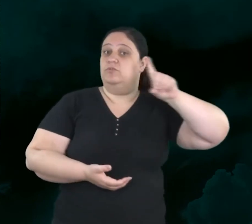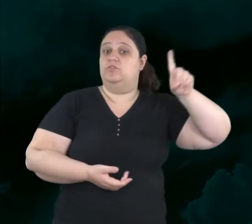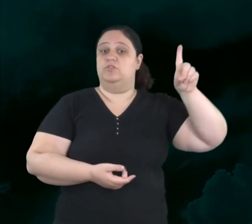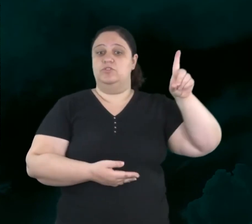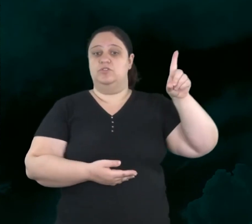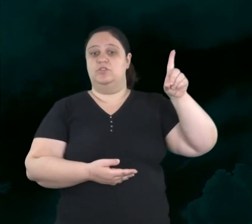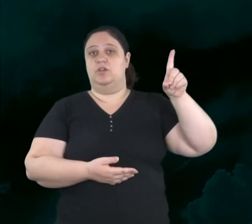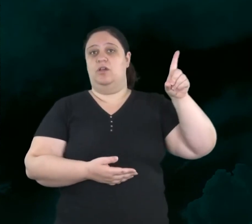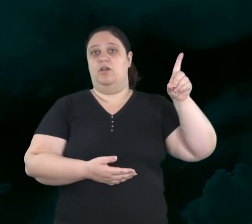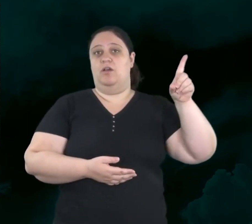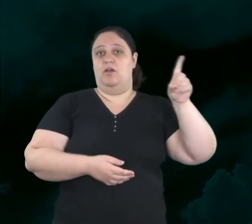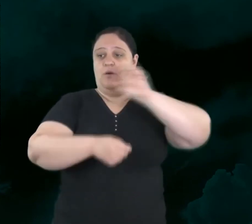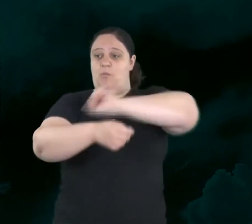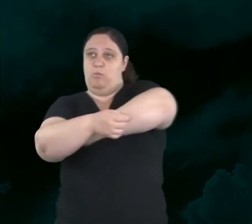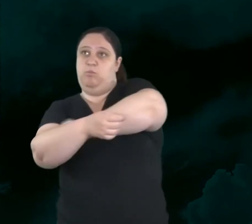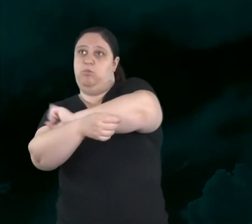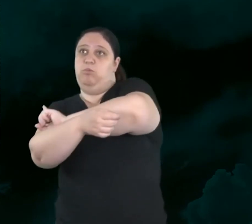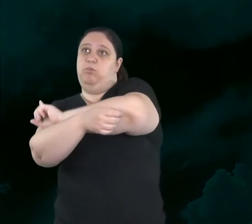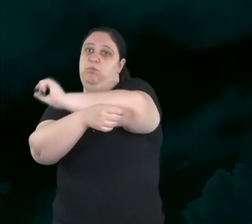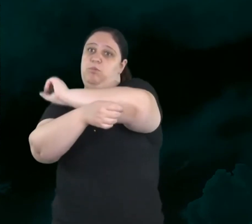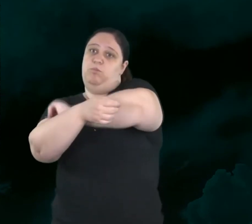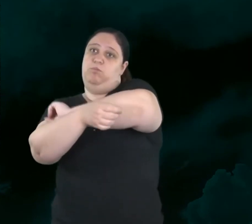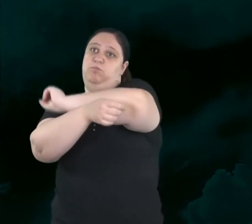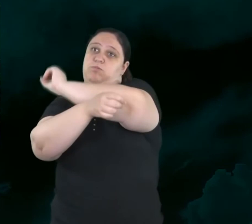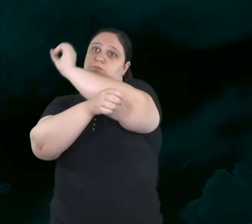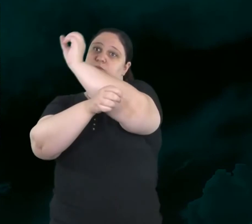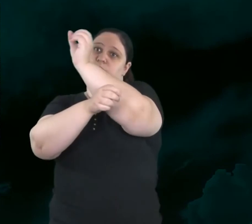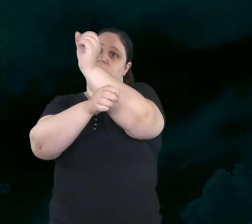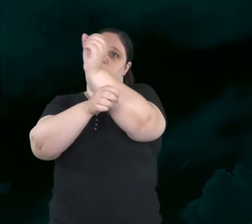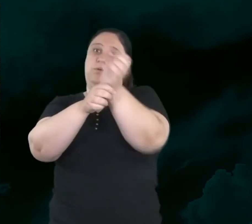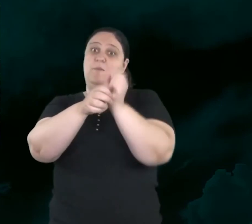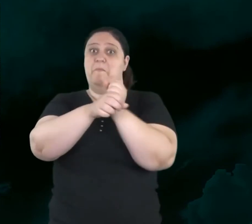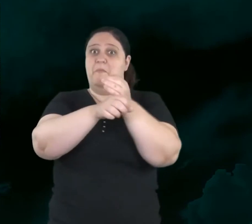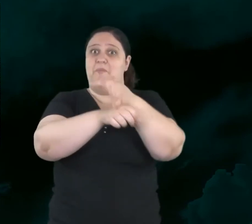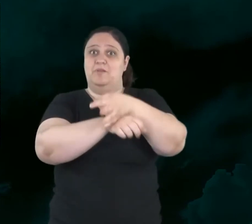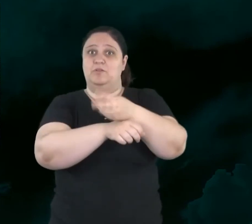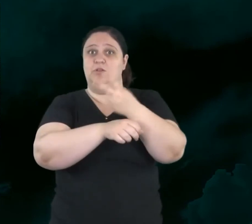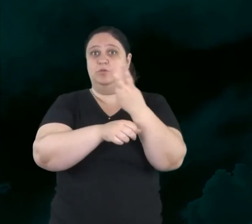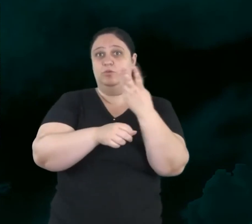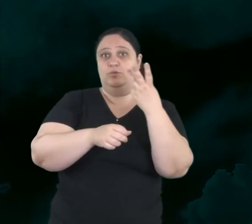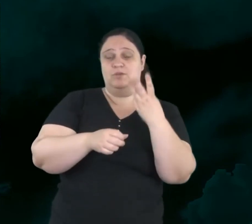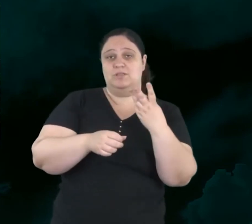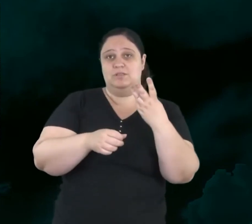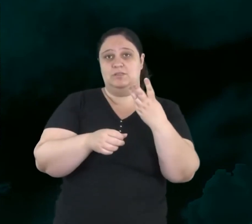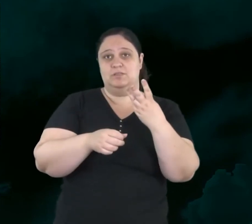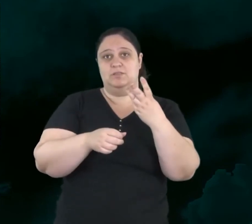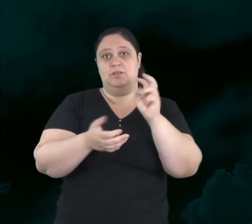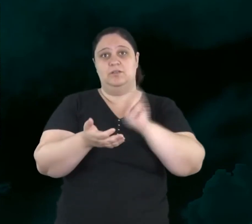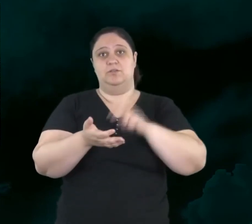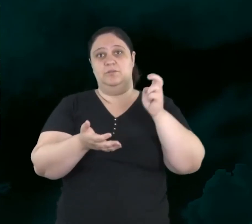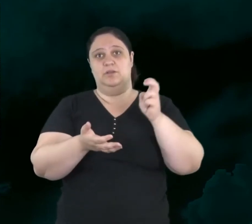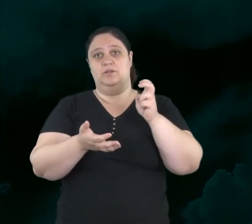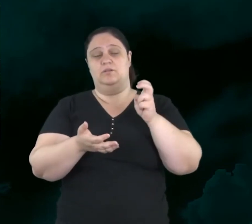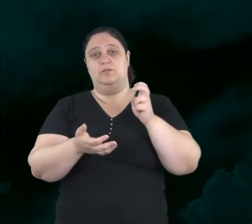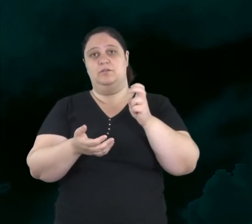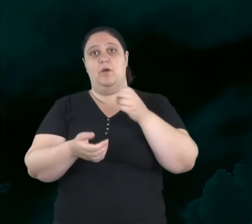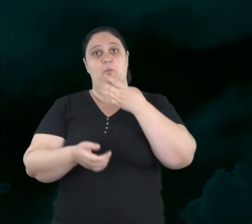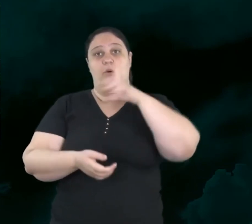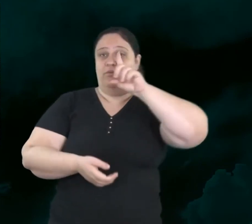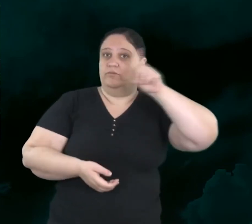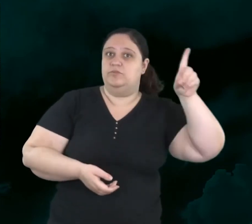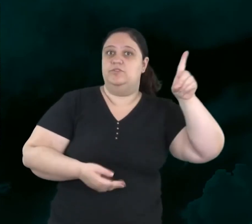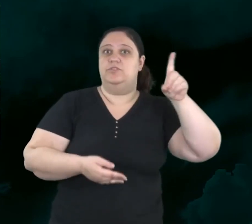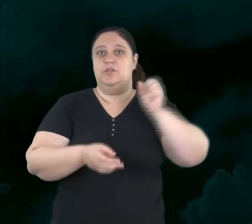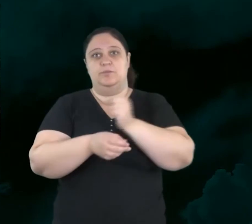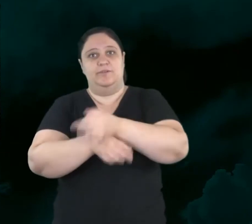vezes, se estende até meia-noite e chega até 2 horas, 3 horas da manhã. E nós chegamos a dar bom dia de novo, no mesmo dia. Bom dia de manhã